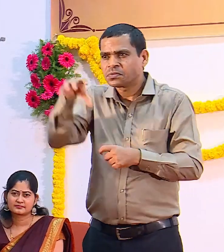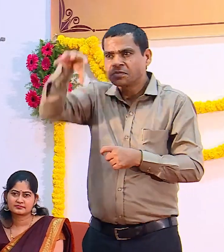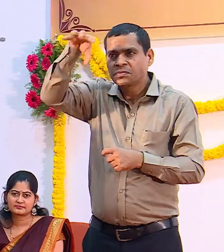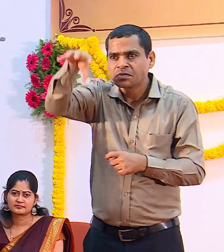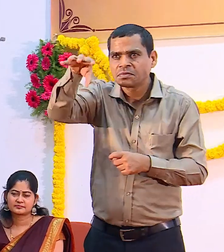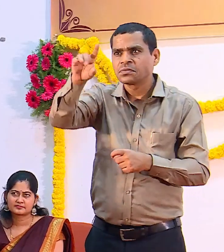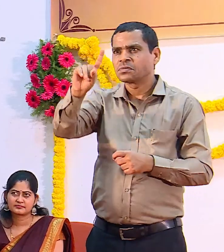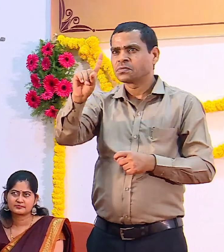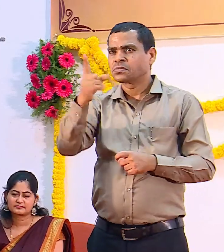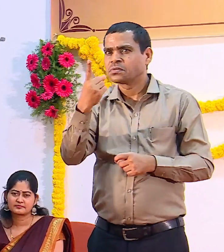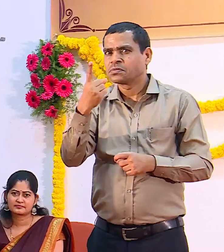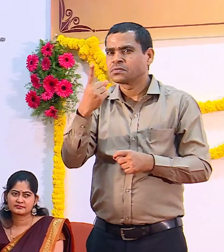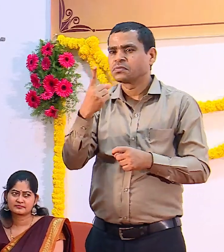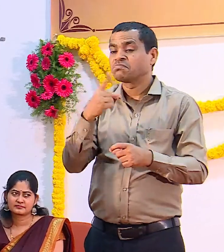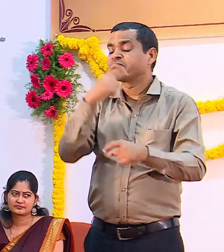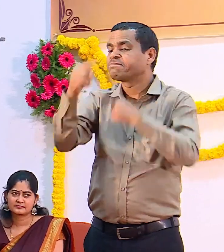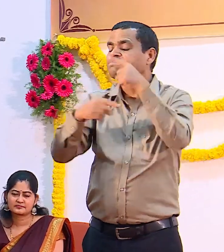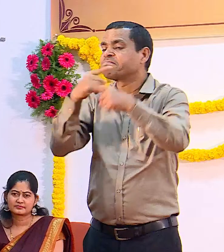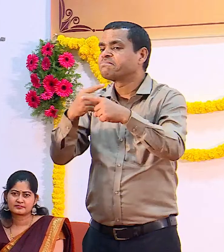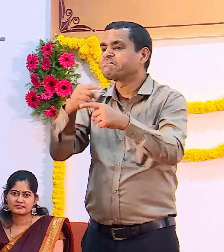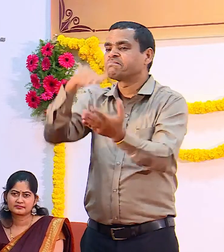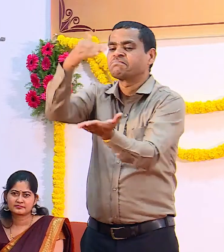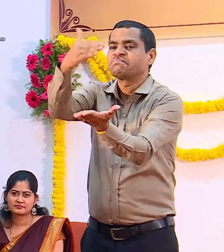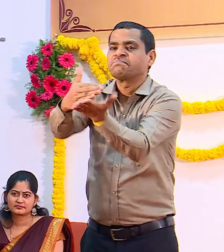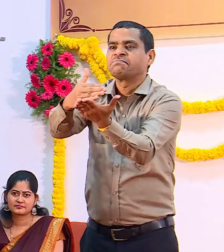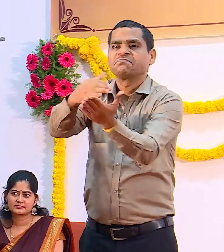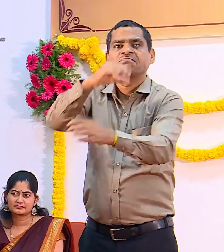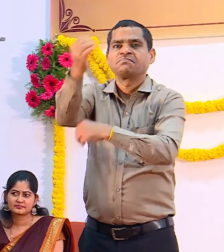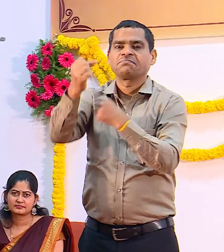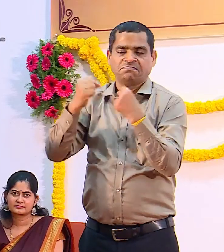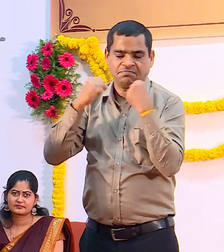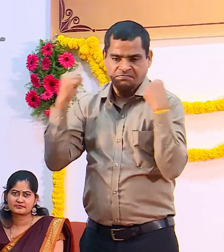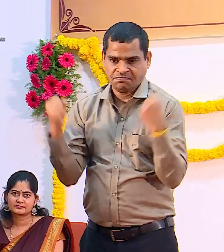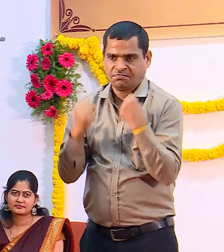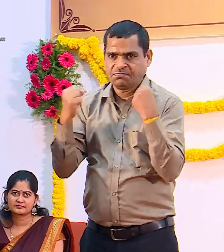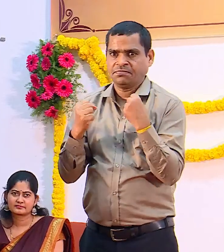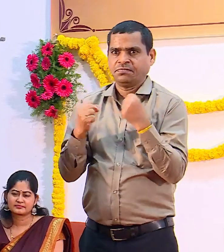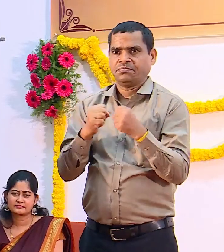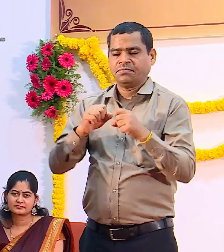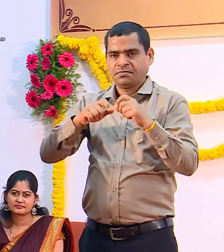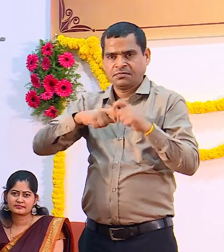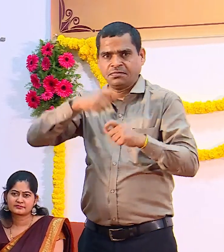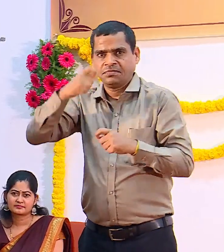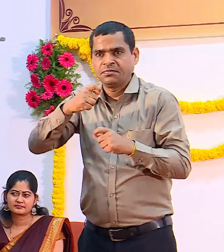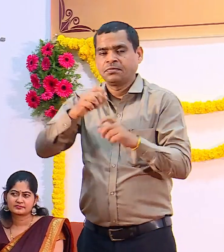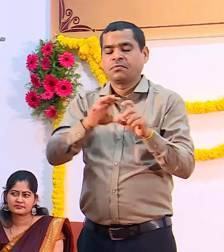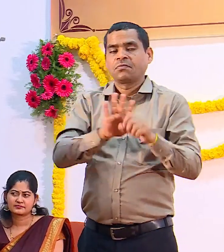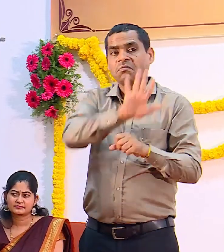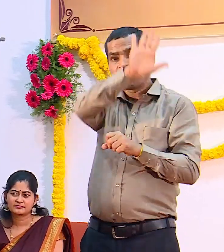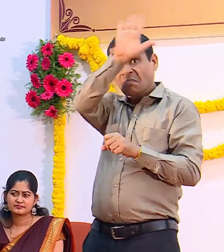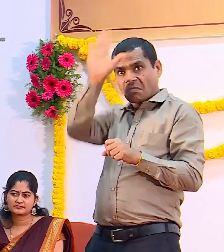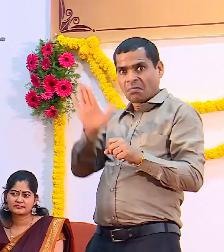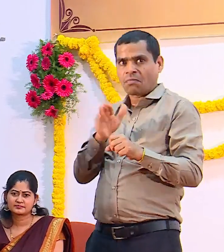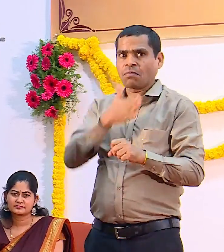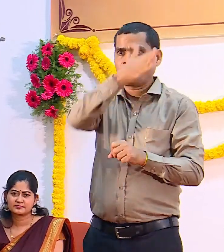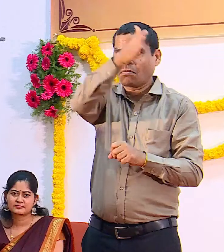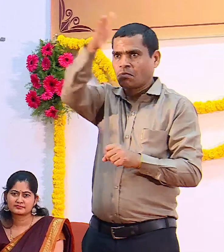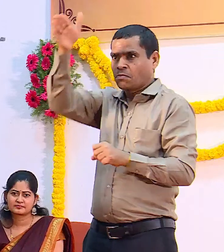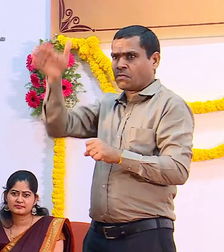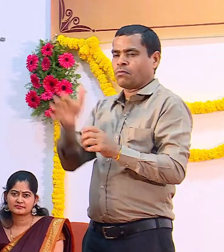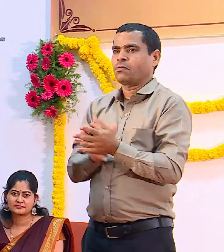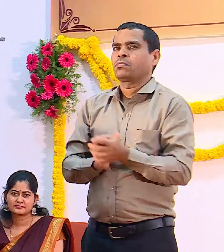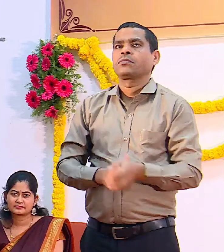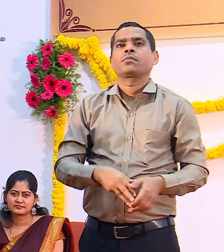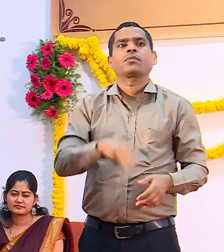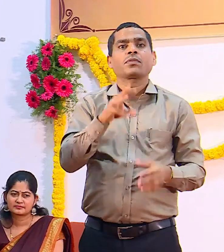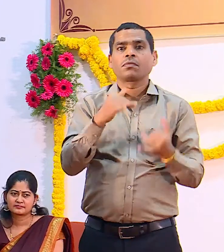हेयर डज नॉट एंड योर रिस्पॉन्सिबिलिटी। यू हैव योर रिस्पॉन्सिबिलिटी इज फॉर द एंटायर कंट्री। यू आर रनिंग 30